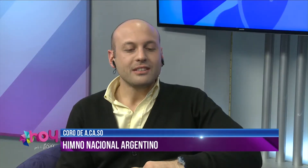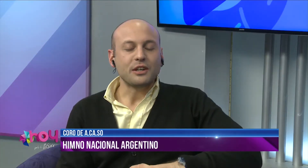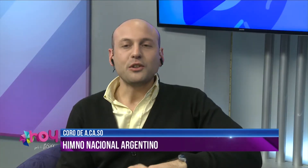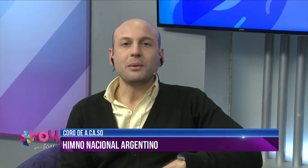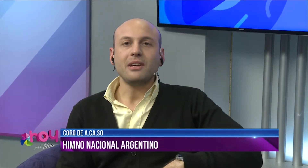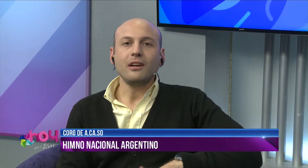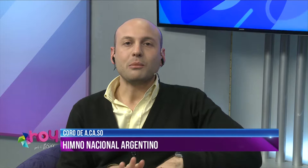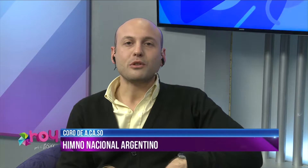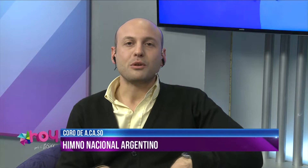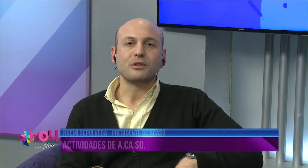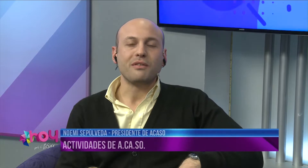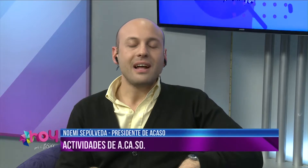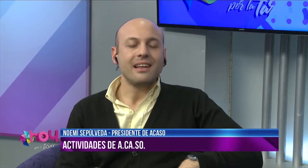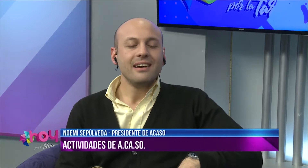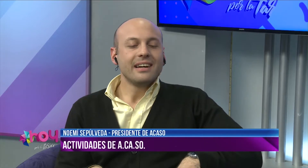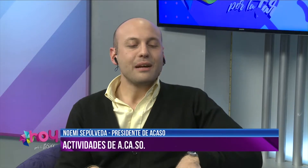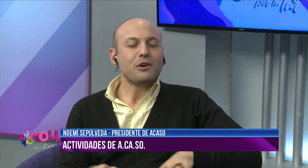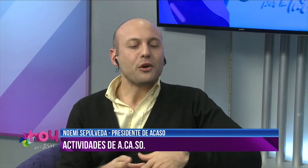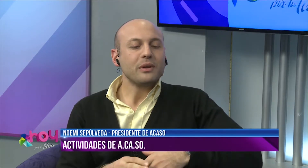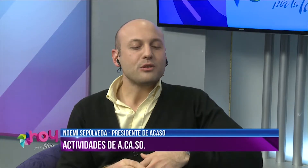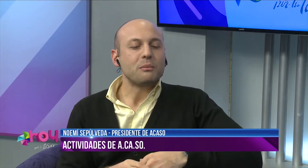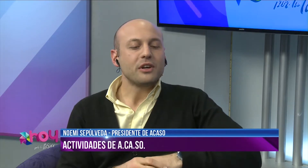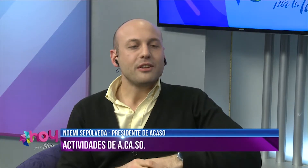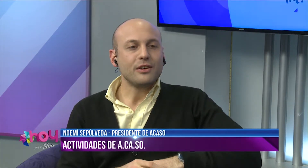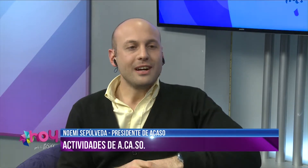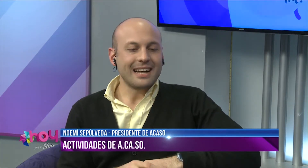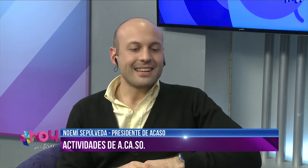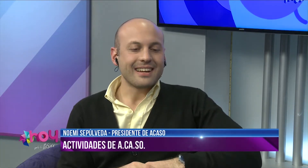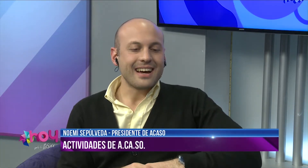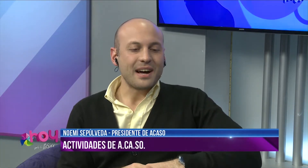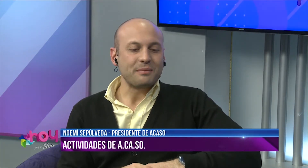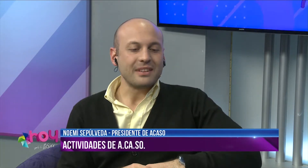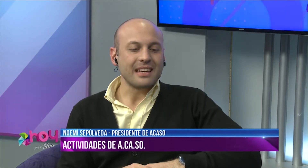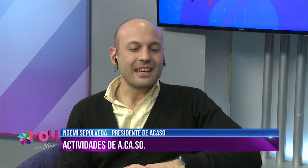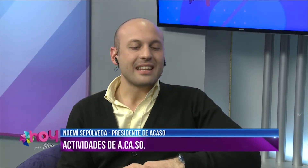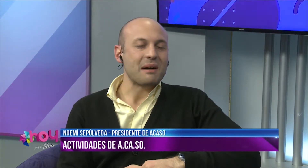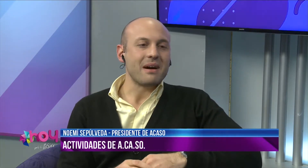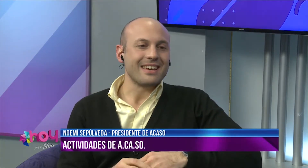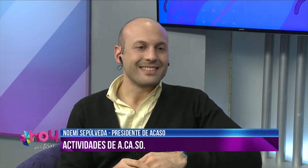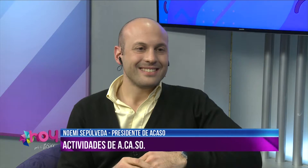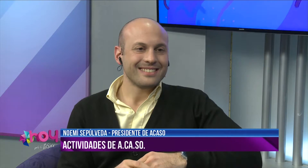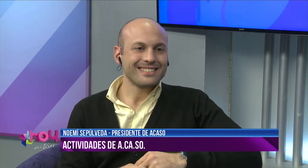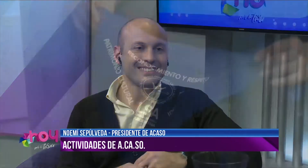Llegó Noemí, lo puso sobre su falda. Queremos que nos cuentes un poquito acerca de esta campaña.